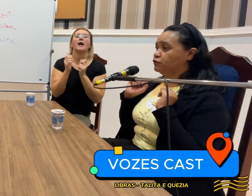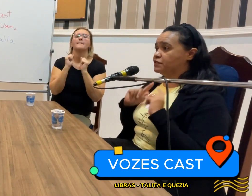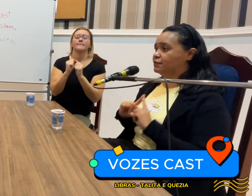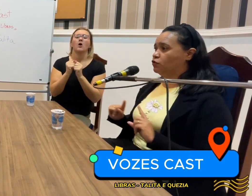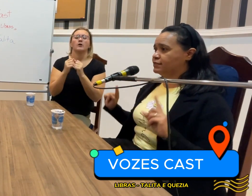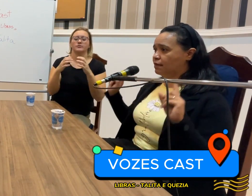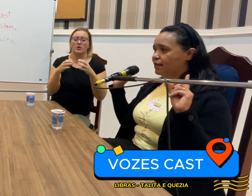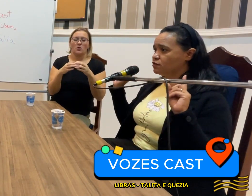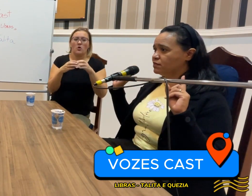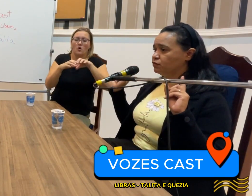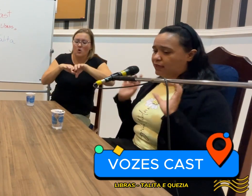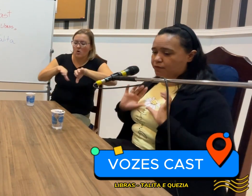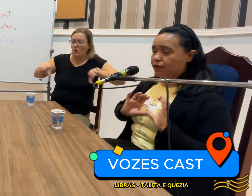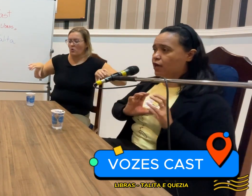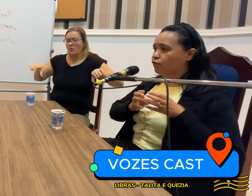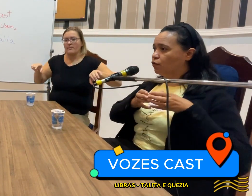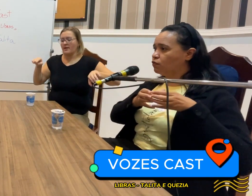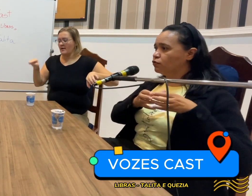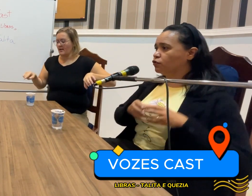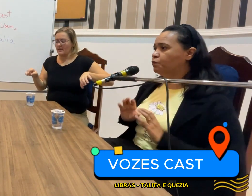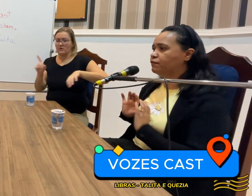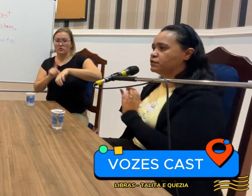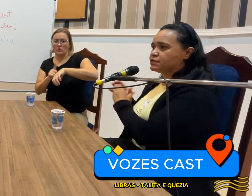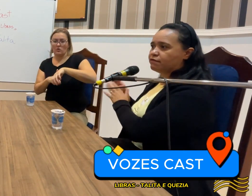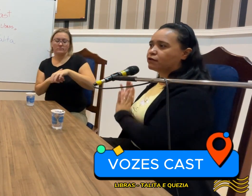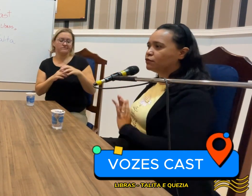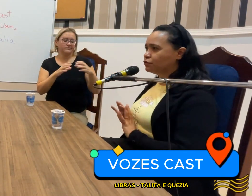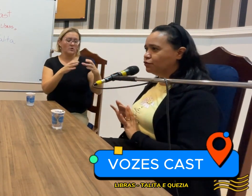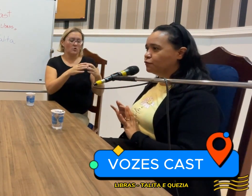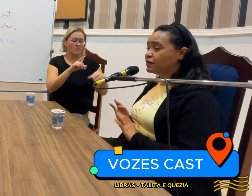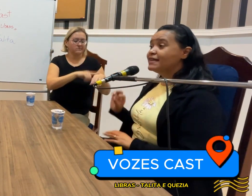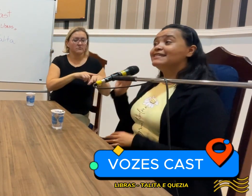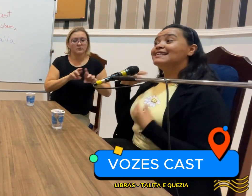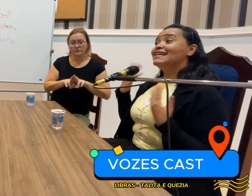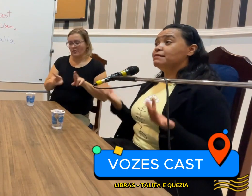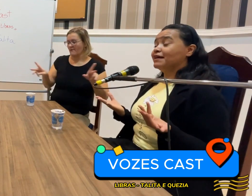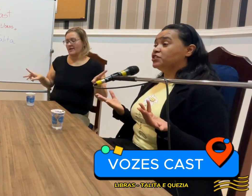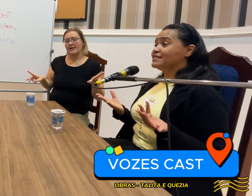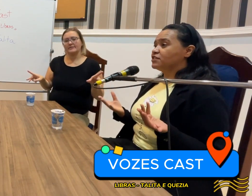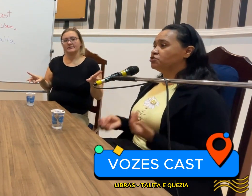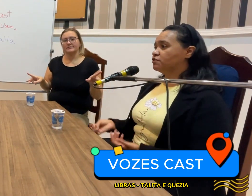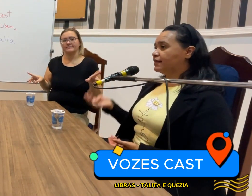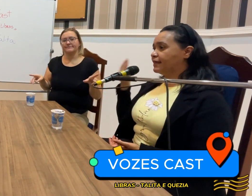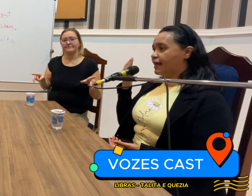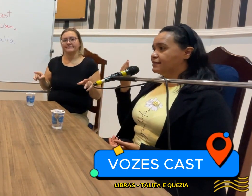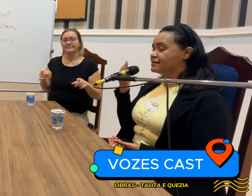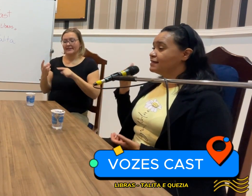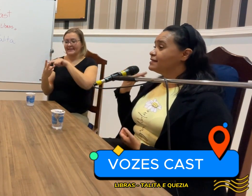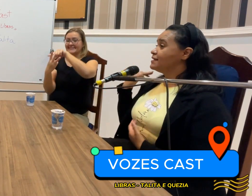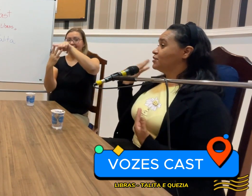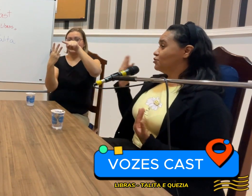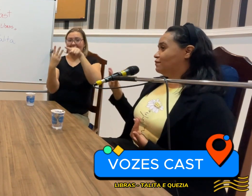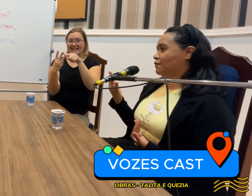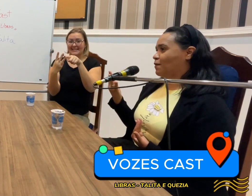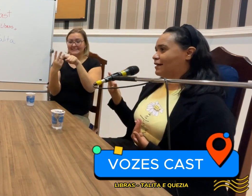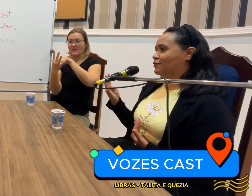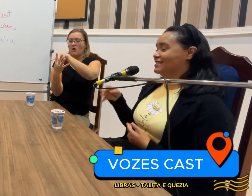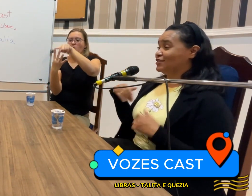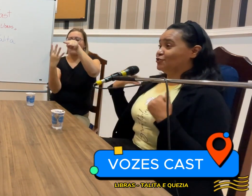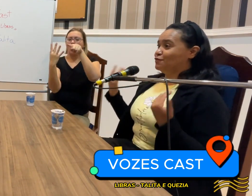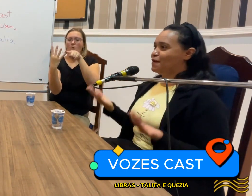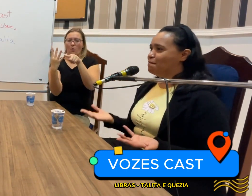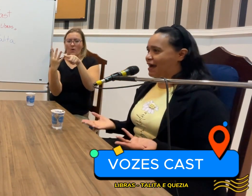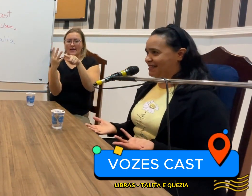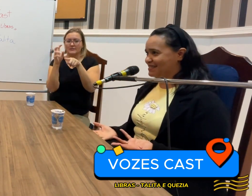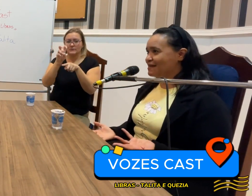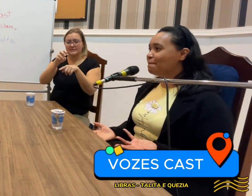gente pode fazer 2 trabalhos ao mesmo tempo. Eu vou com um grupo e você vai com outro grupo. Que bem. Imagina se a gente tiver 3, se a gente tiver 4, se a